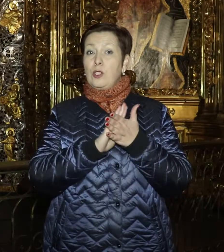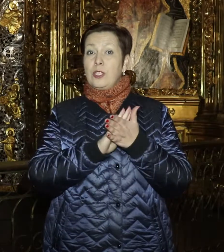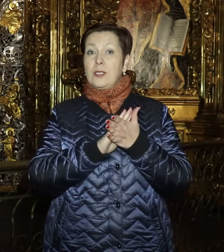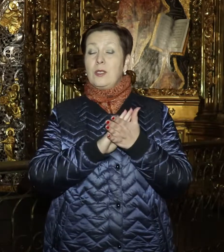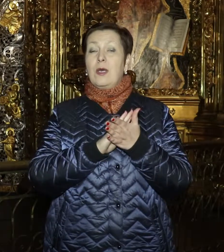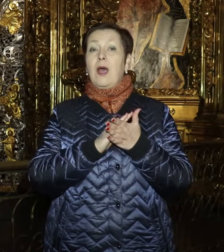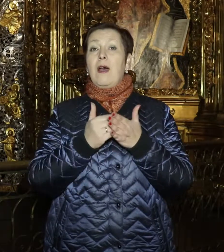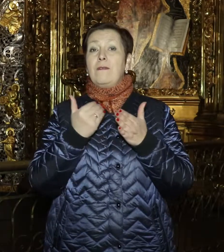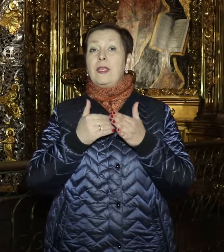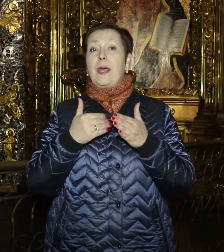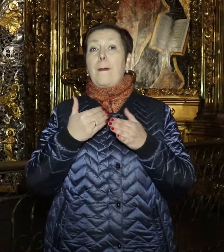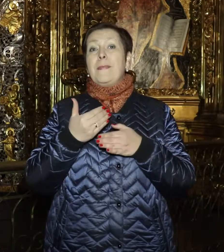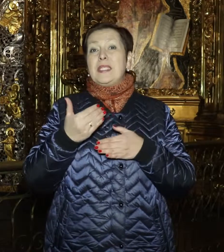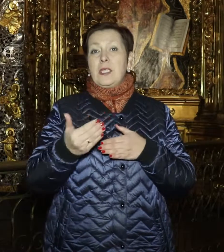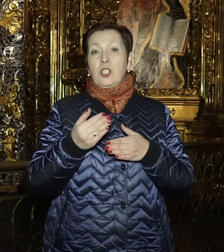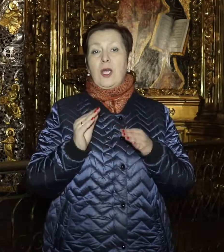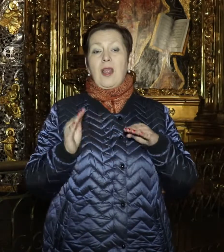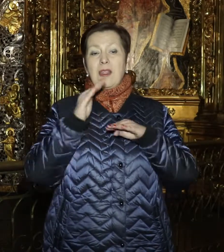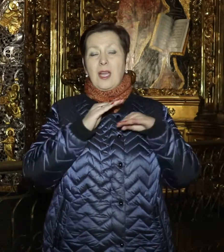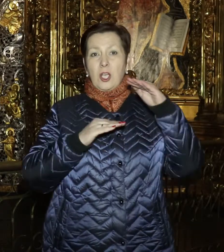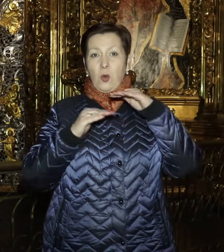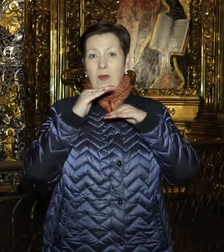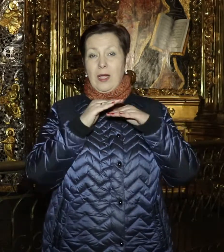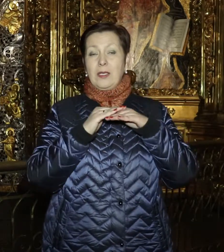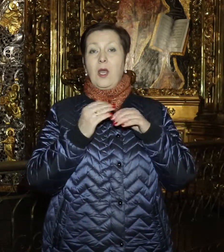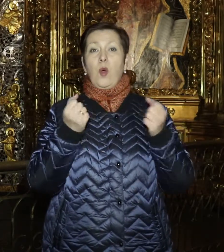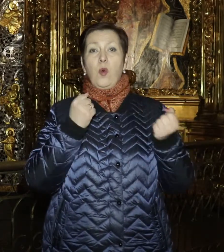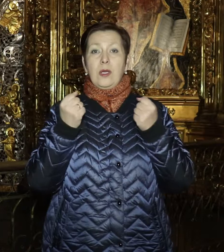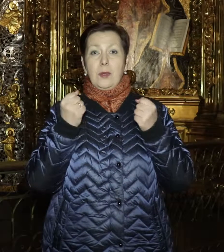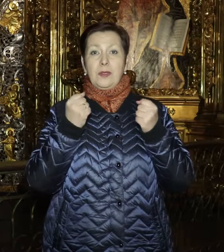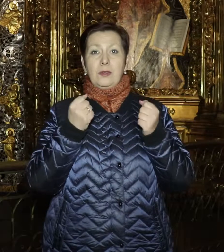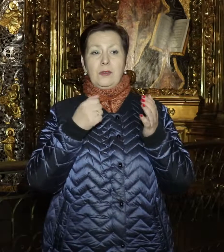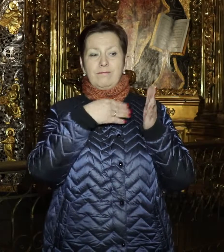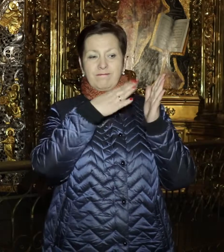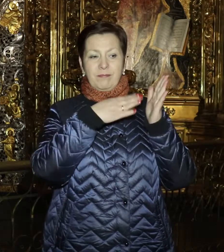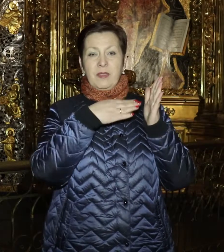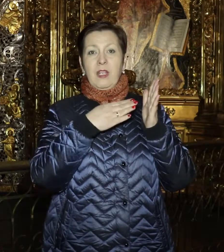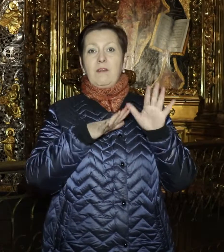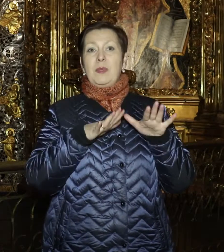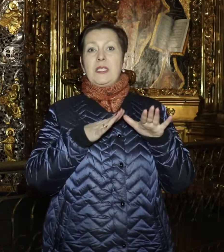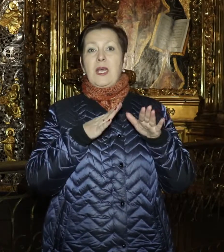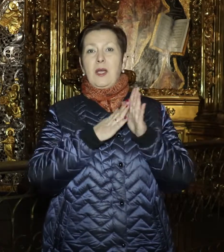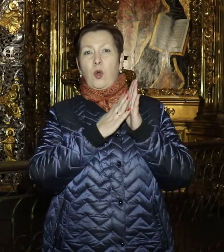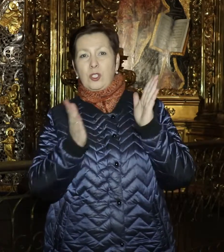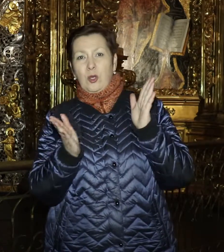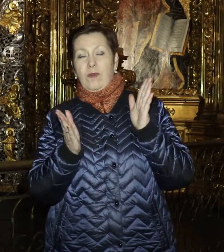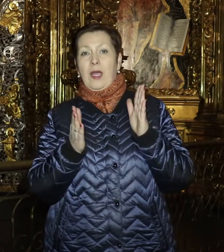нашарувань, укріплено фресковий тиньк в місцях відшарування. Із